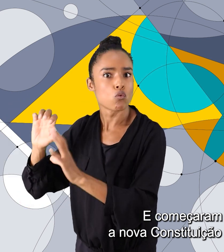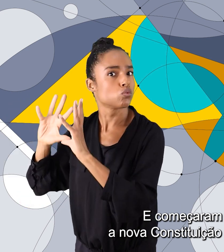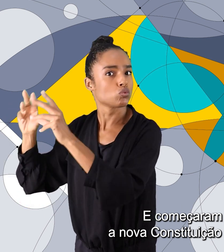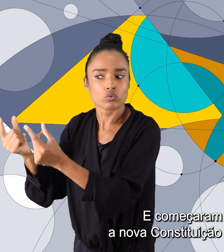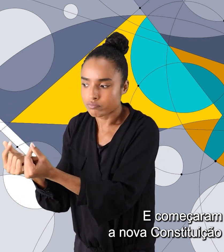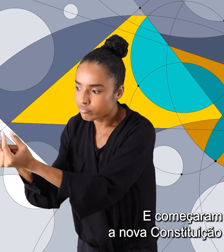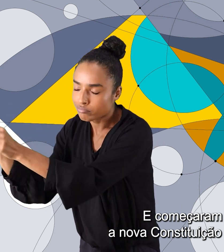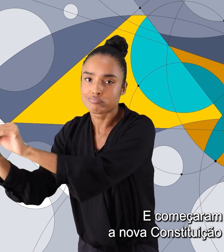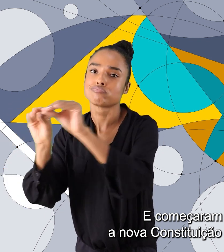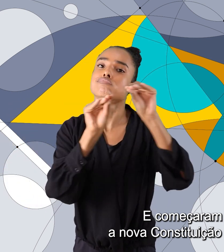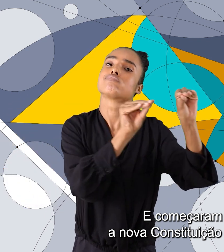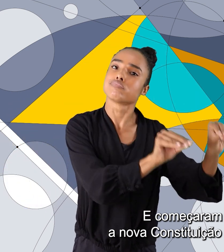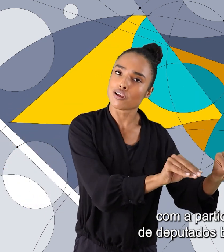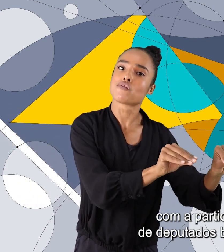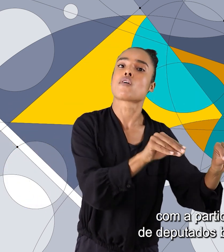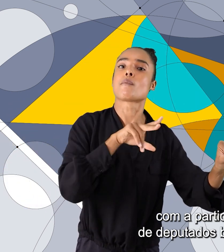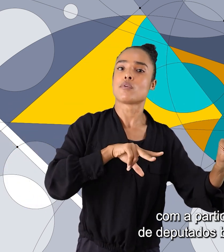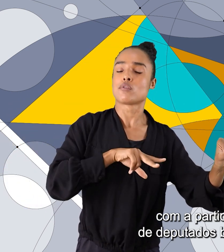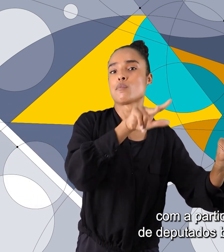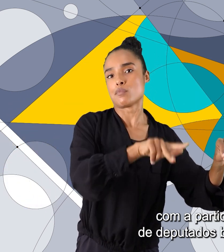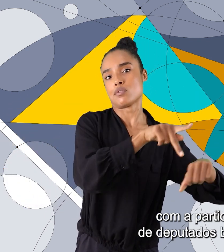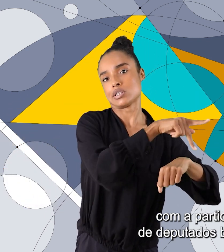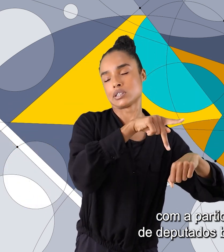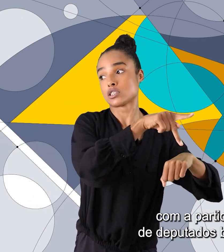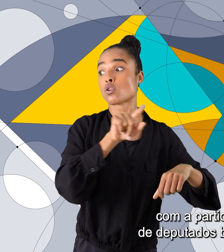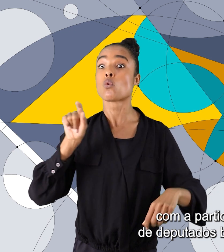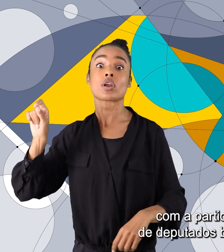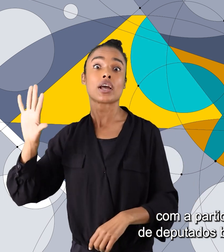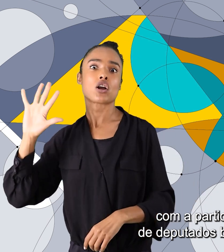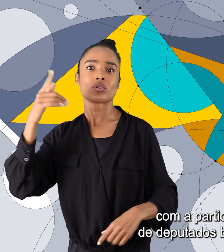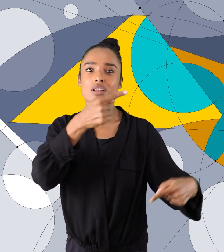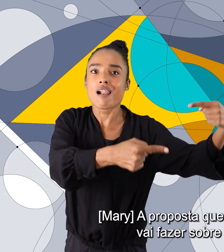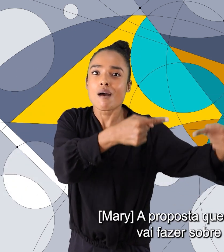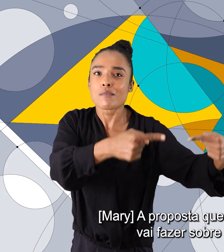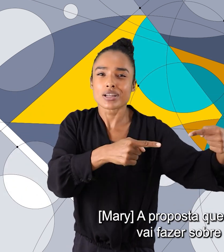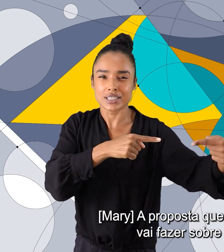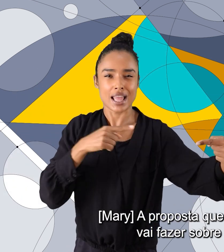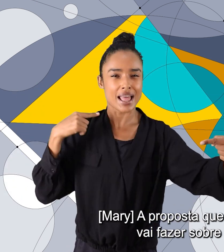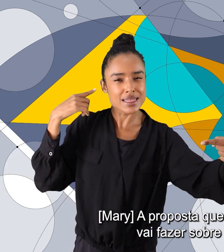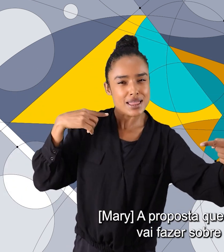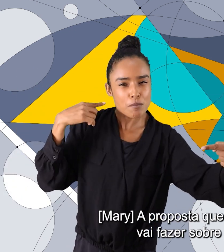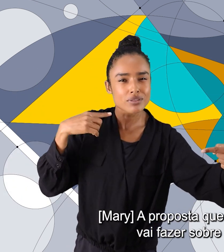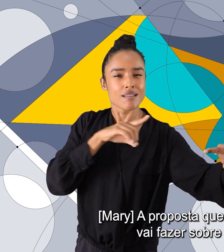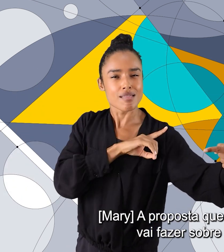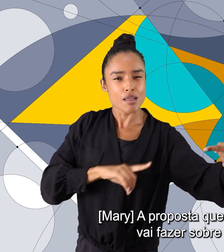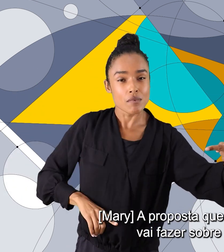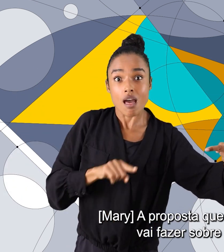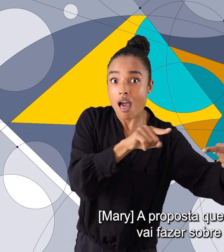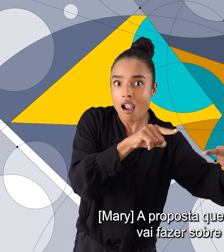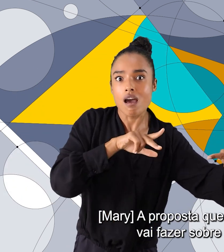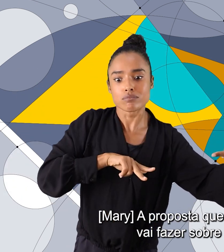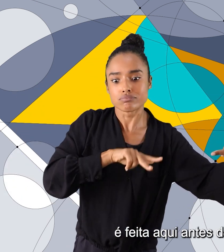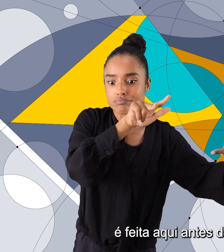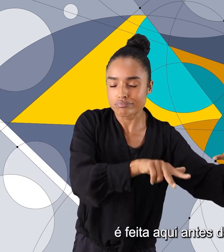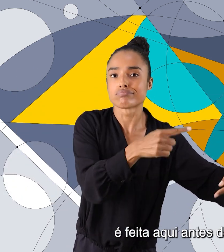nova Constituição lá em Portugal, com a participação de deputados brasileiros. A proposta que José Bonifácio vai fazer